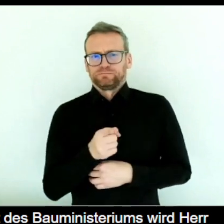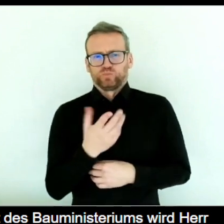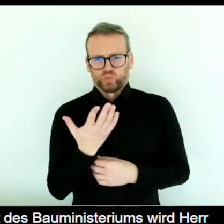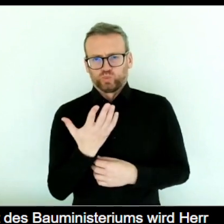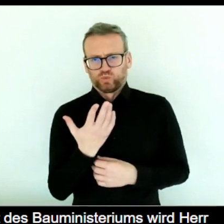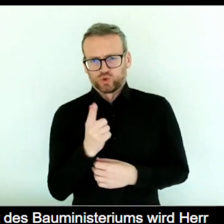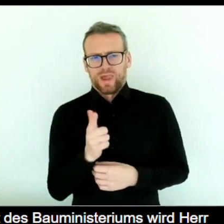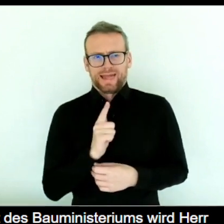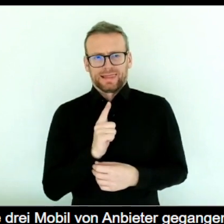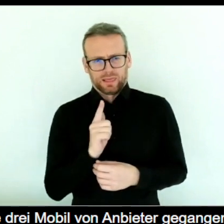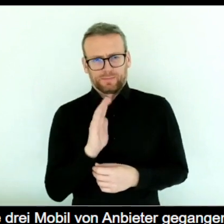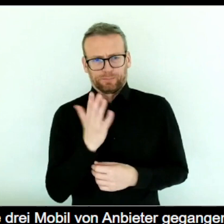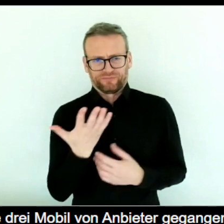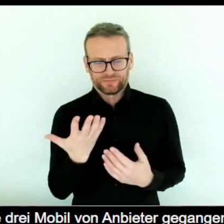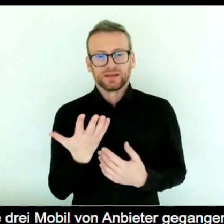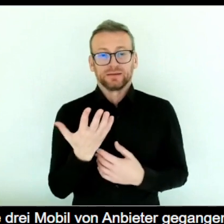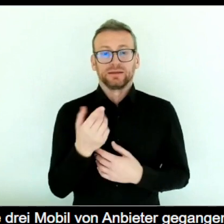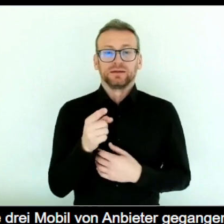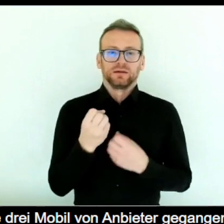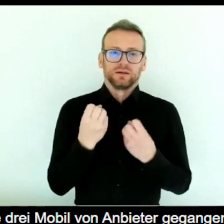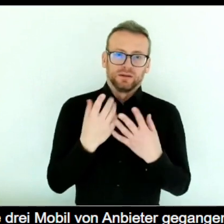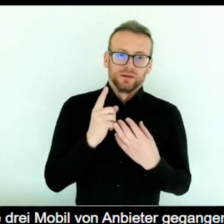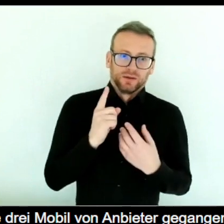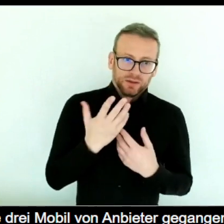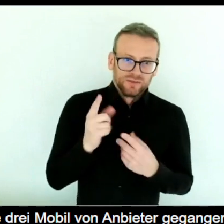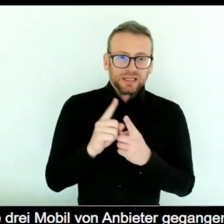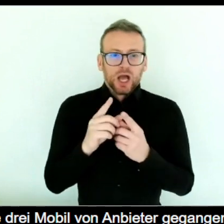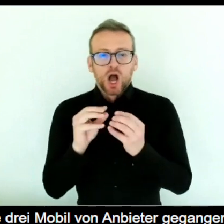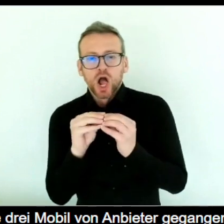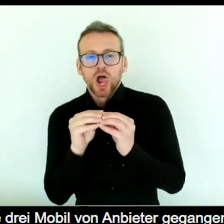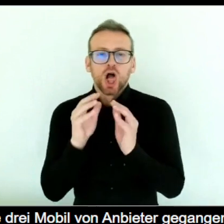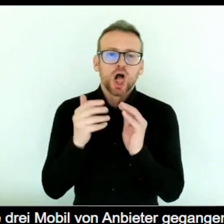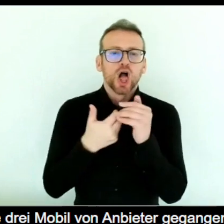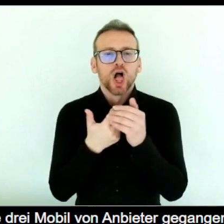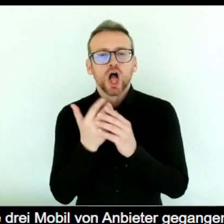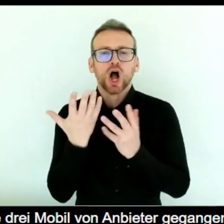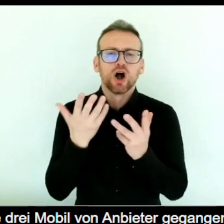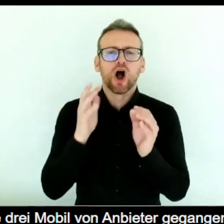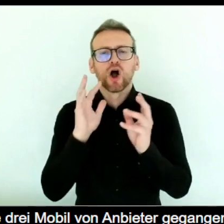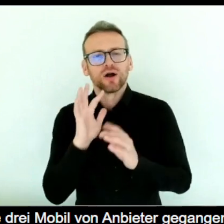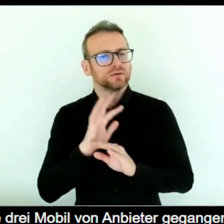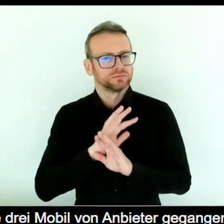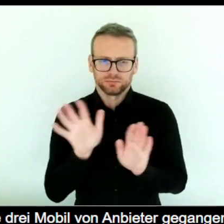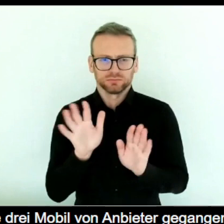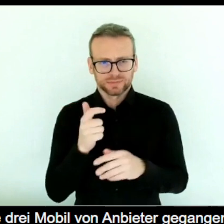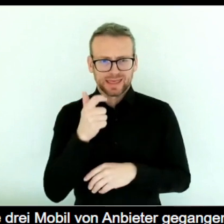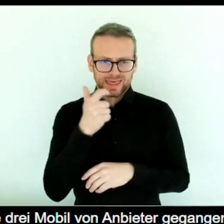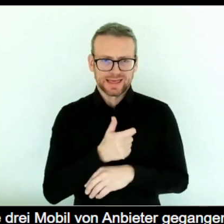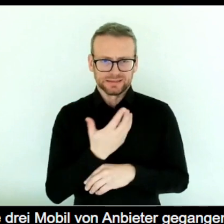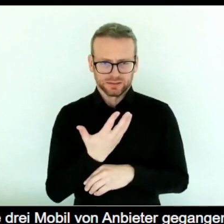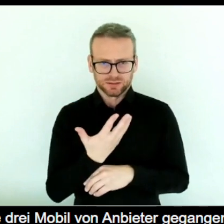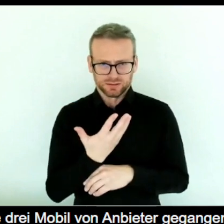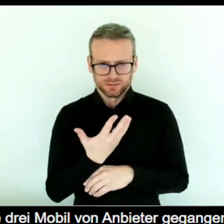Kunden draußen, Autobahn, Bundesstraße, Bahn und so weiter, wenn sie unterwegs sind, brechen die